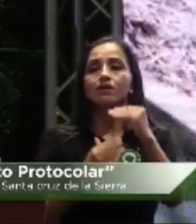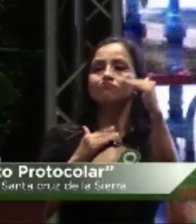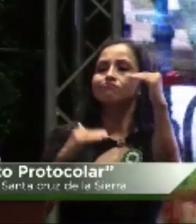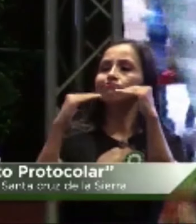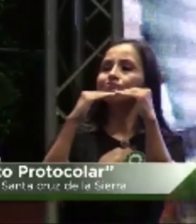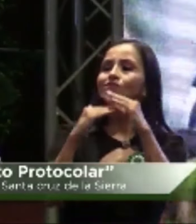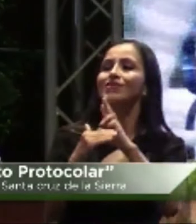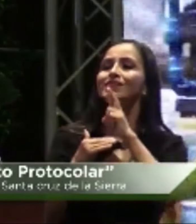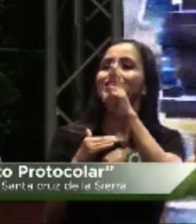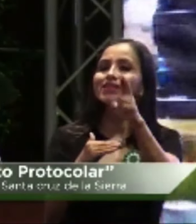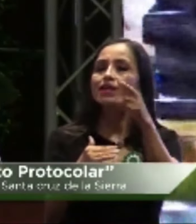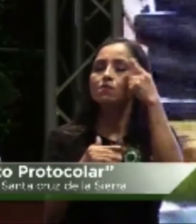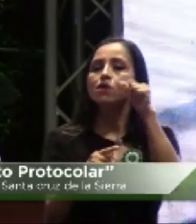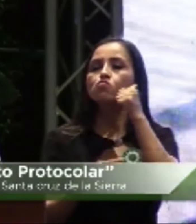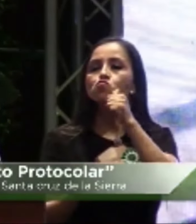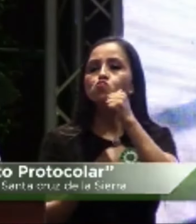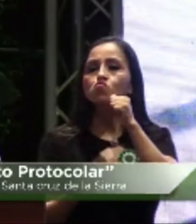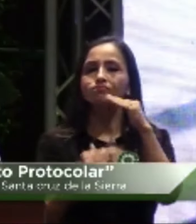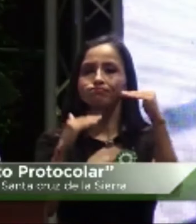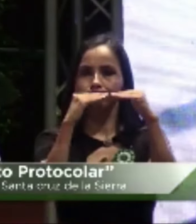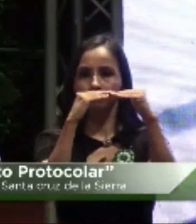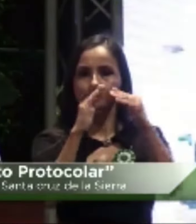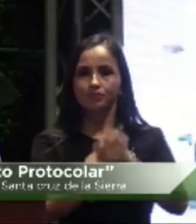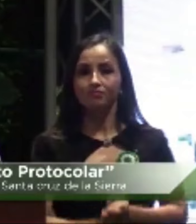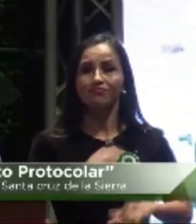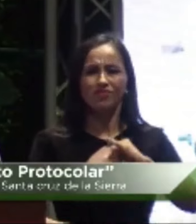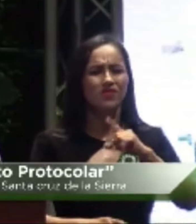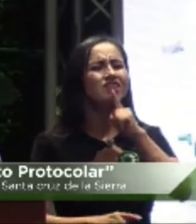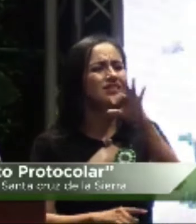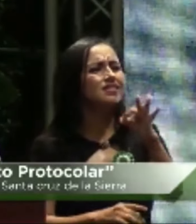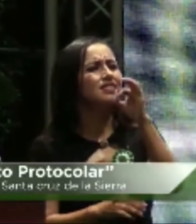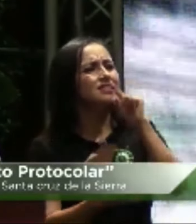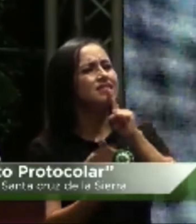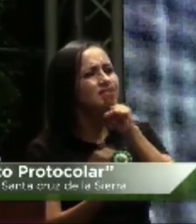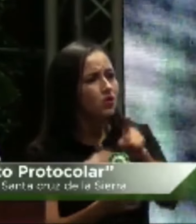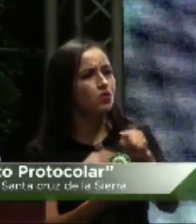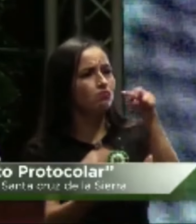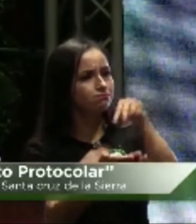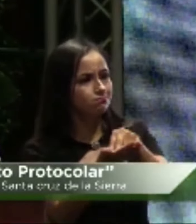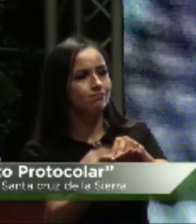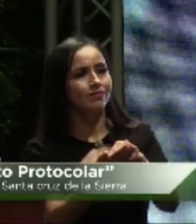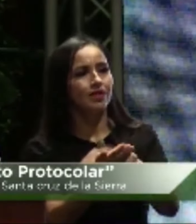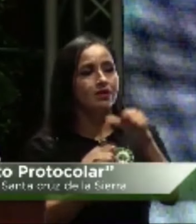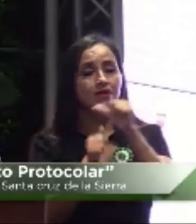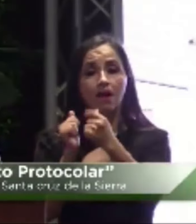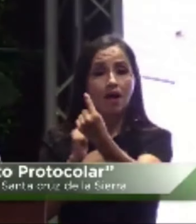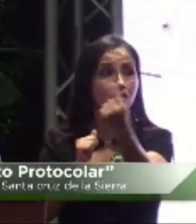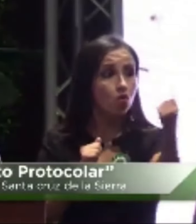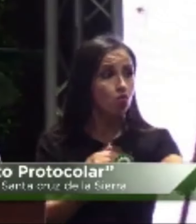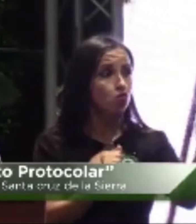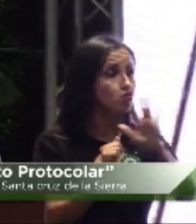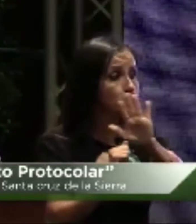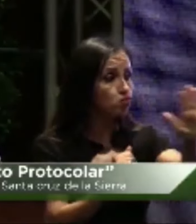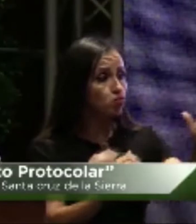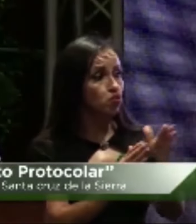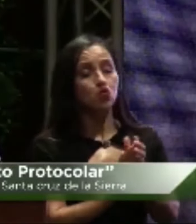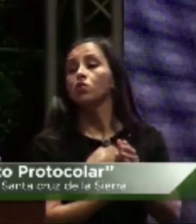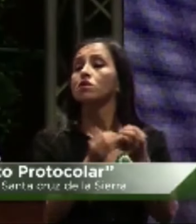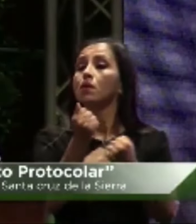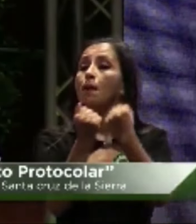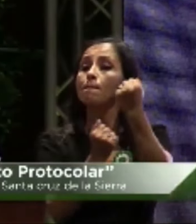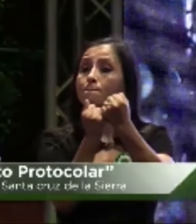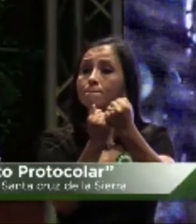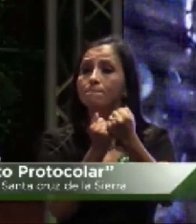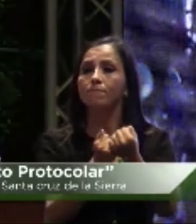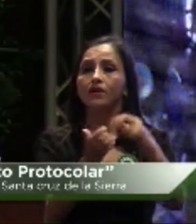igualdad real para nuestras mujeres. Estoy convencida que con la ayuda de cada uno de ustedes vamos a construir